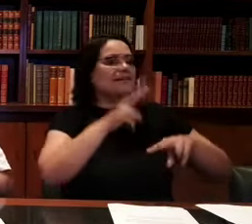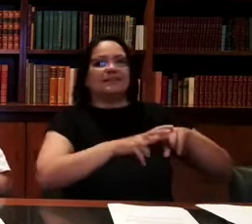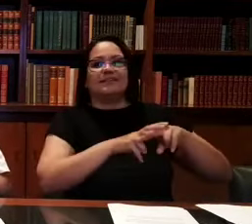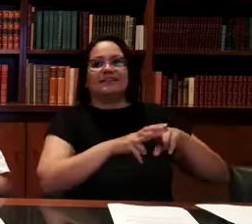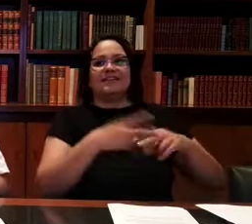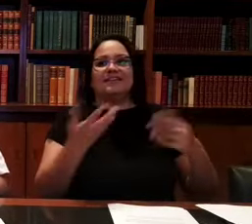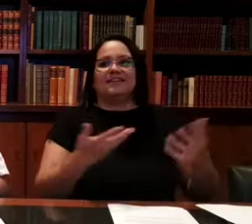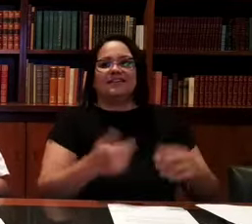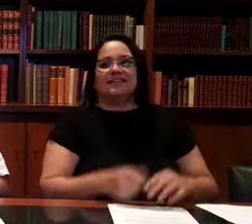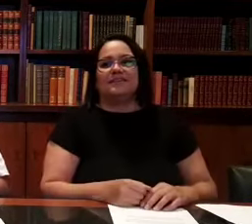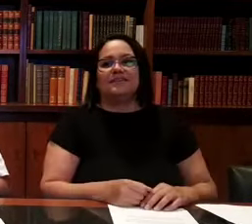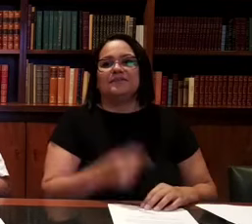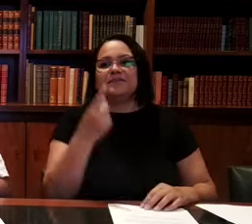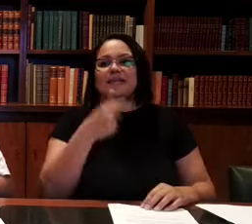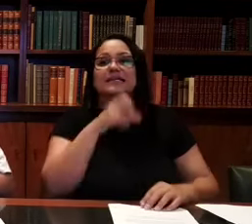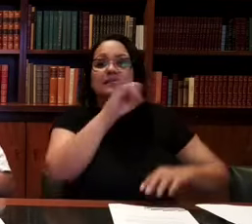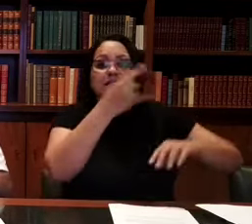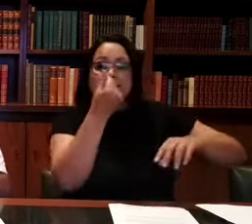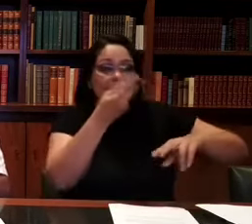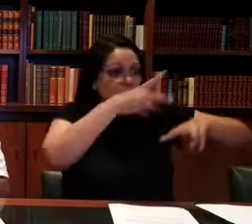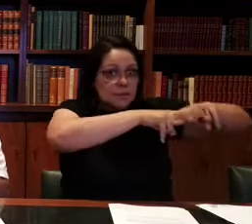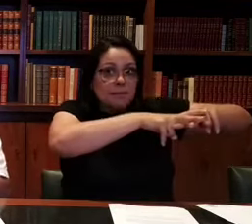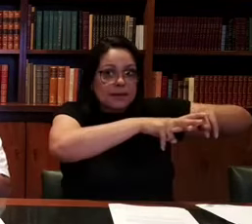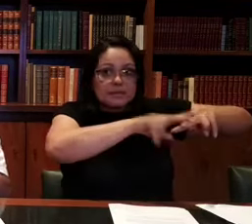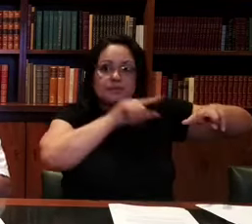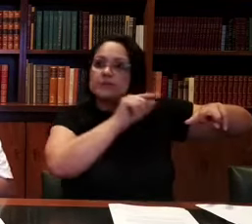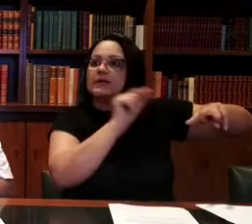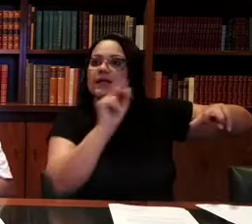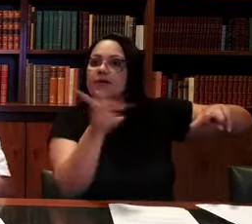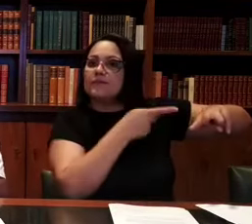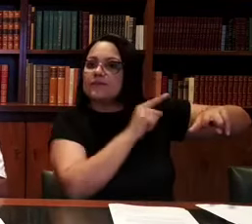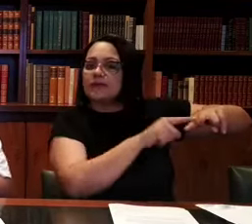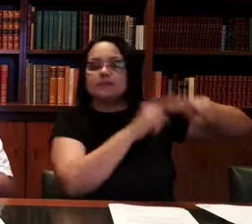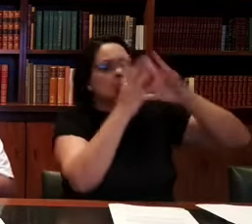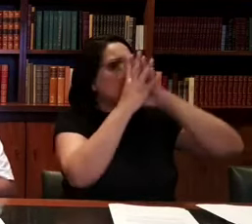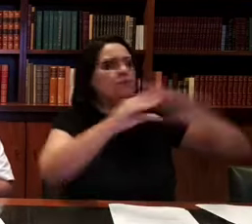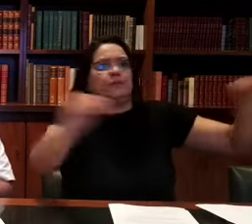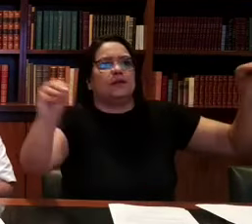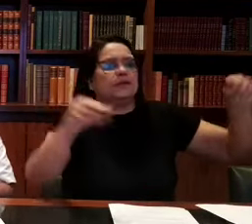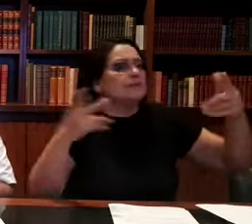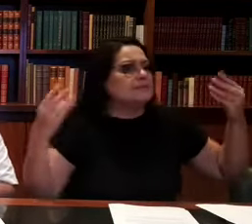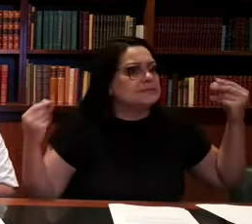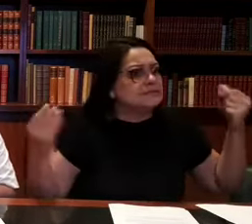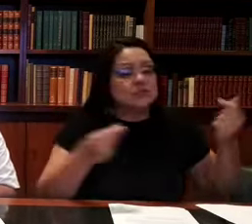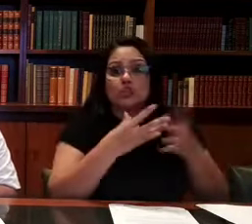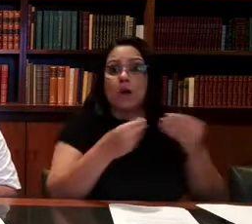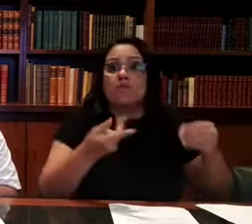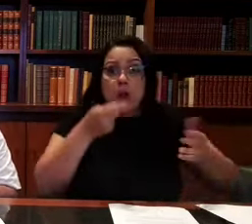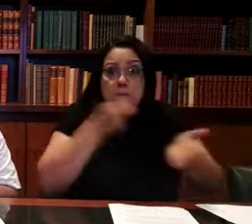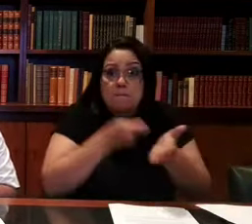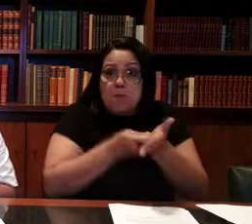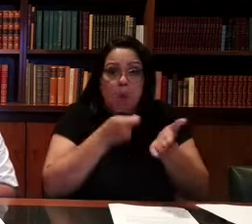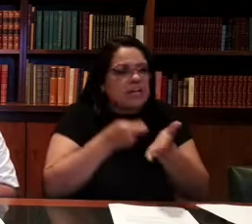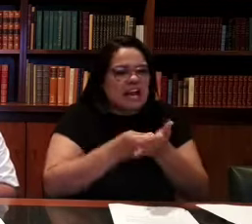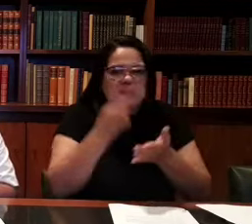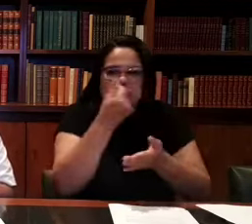AM Tá certo então a nossa política é livre mercado a